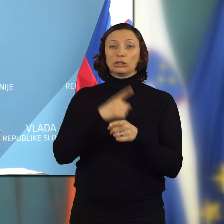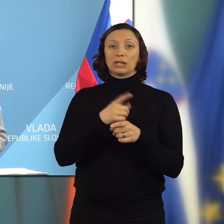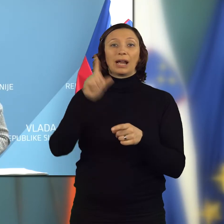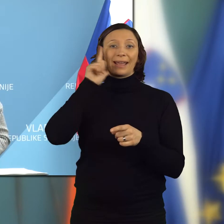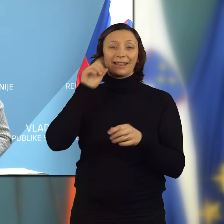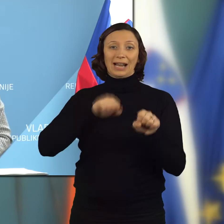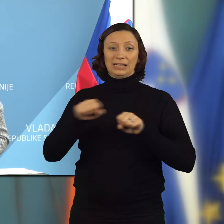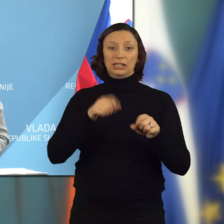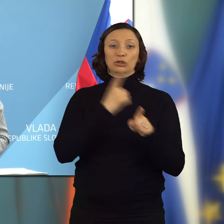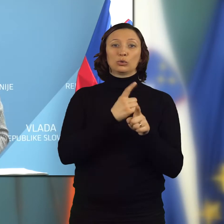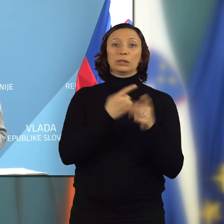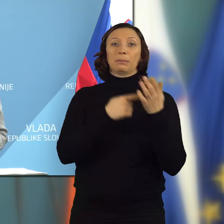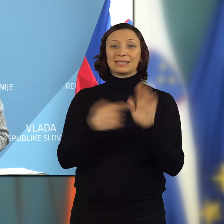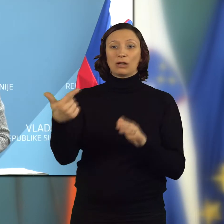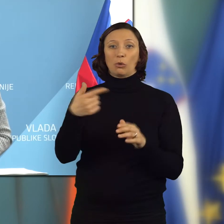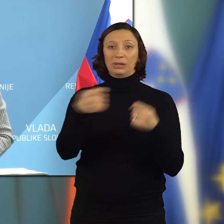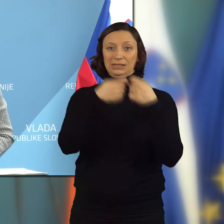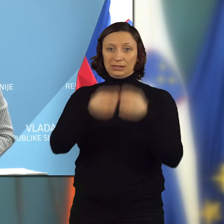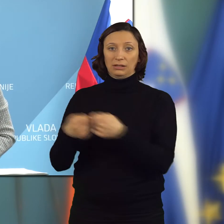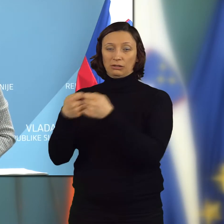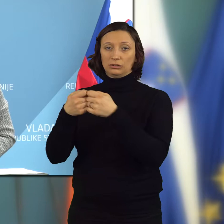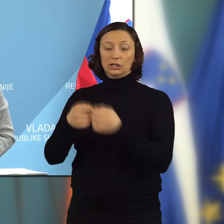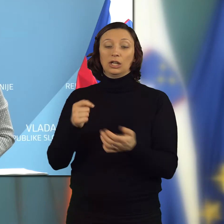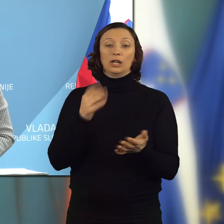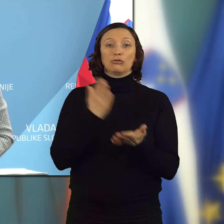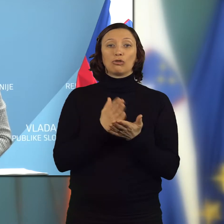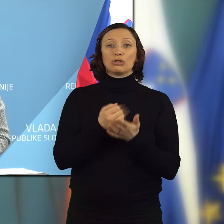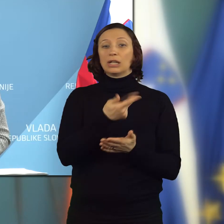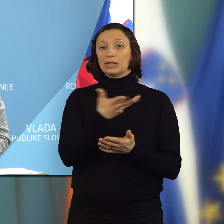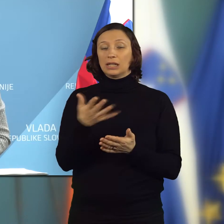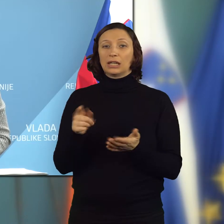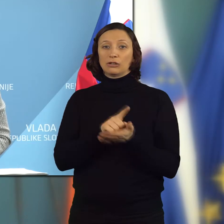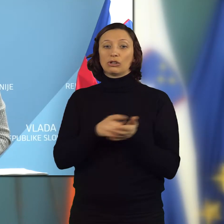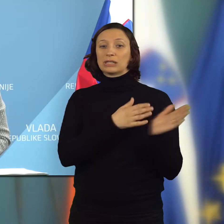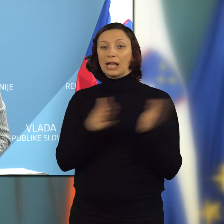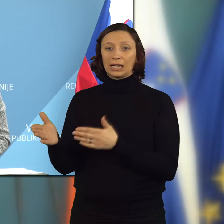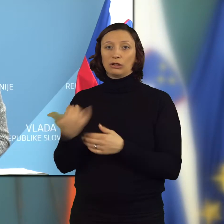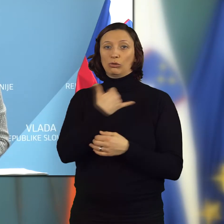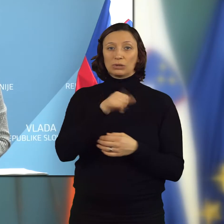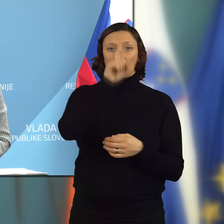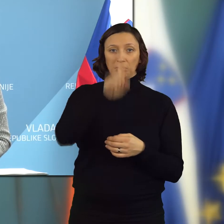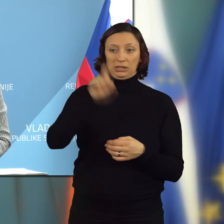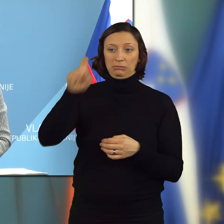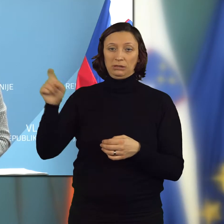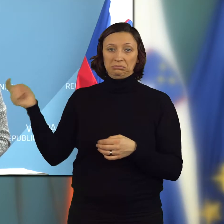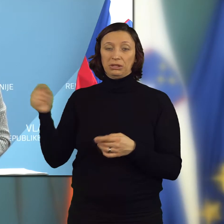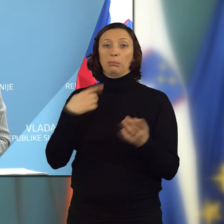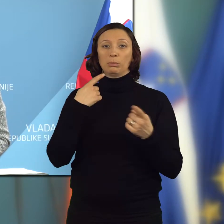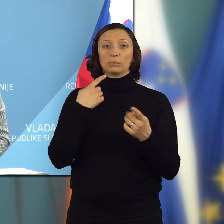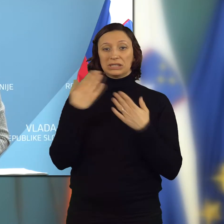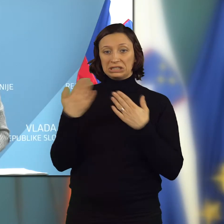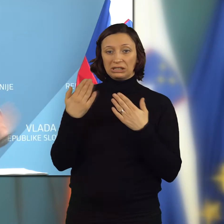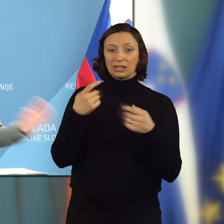pravi tako generalni direktor, kot tudi predstavniki obeh sindikatov, že nekaj časa, redno, vsakomesečno,